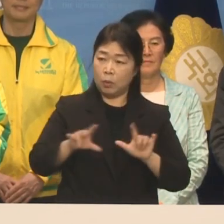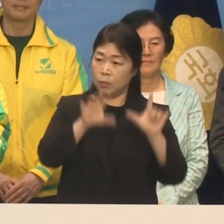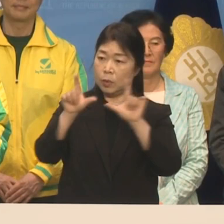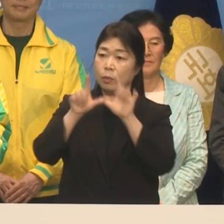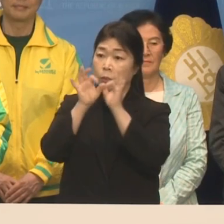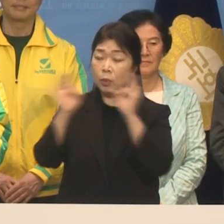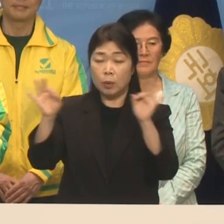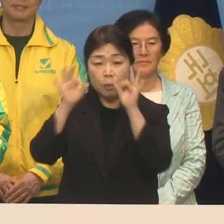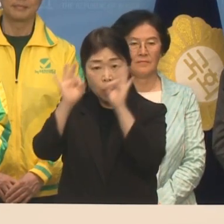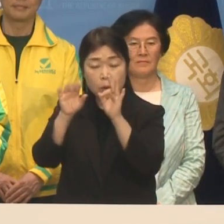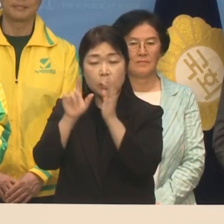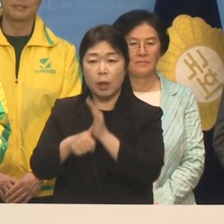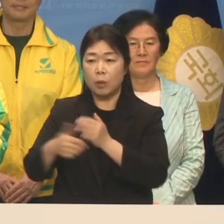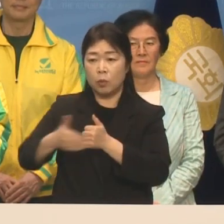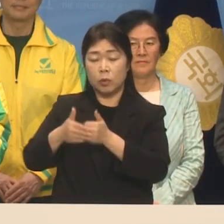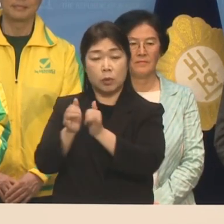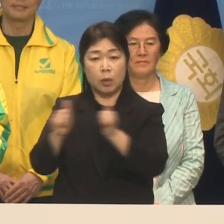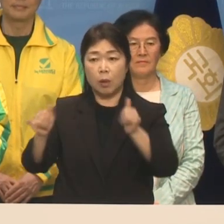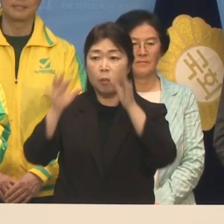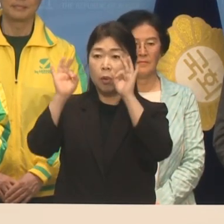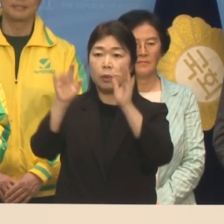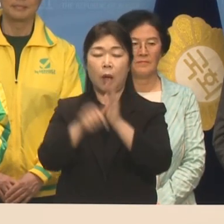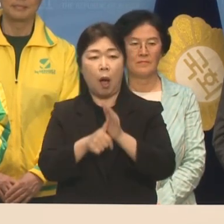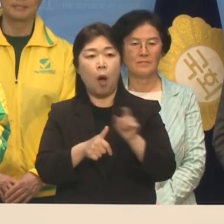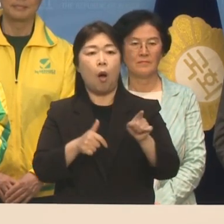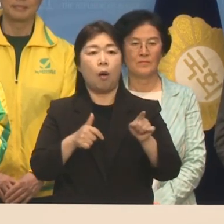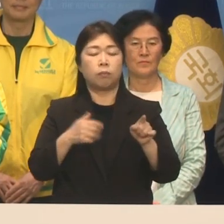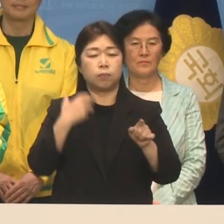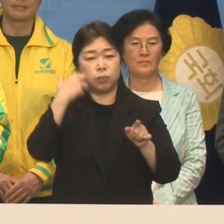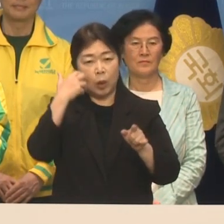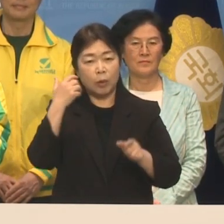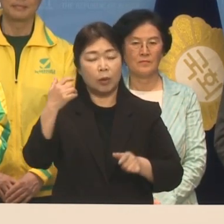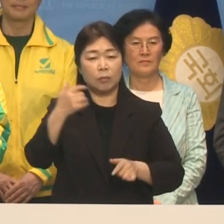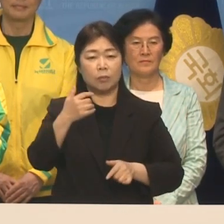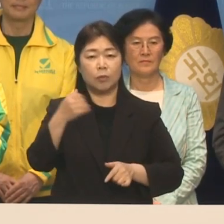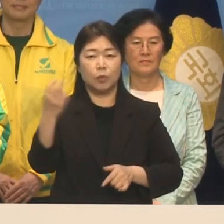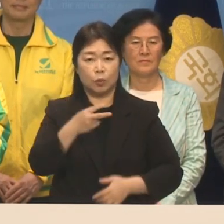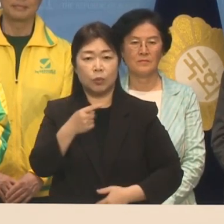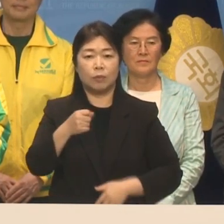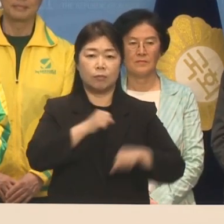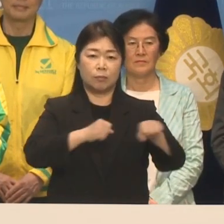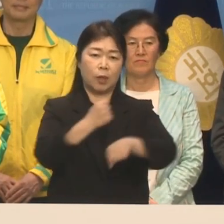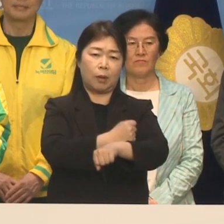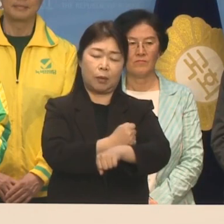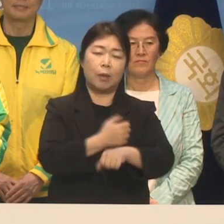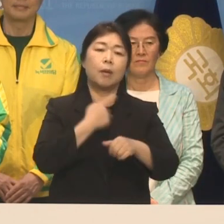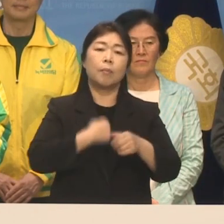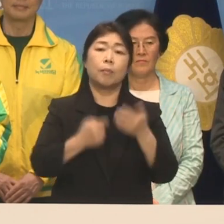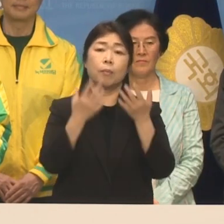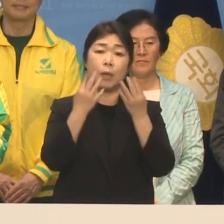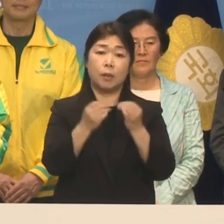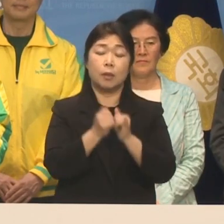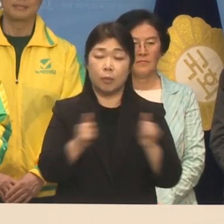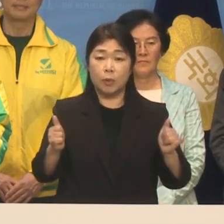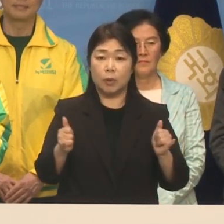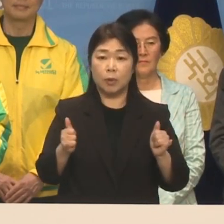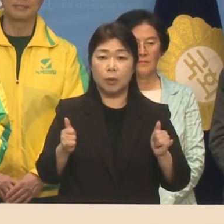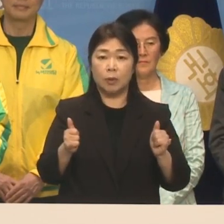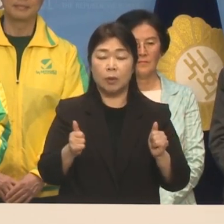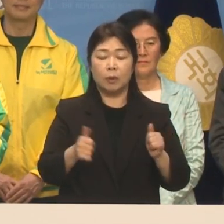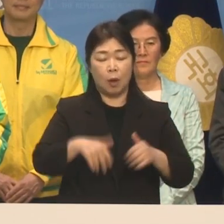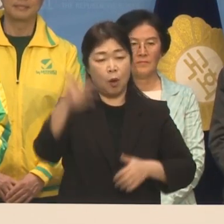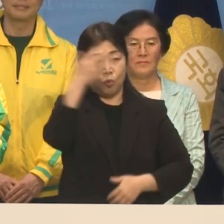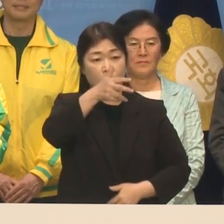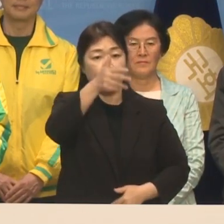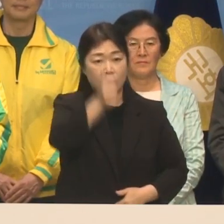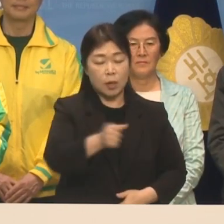진보 정당 지지자들에게 크나큰 울림을 주셨던 분들을 이렇게 자랑스럽게 후원회장 및 고문으로 소개해